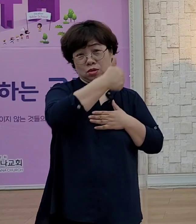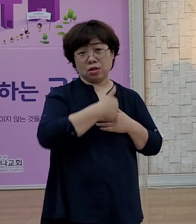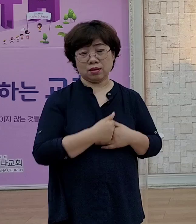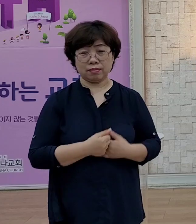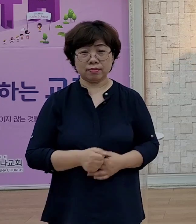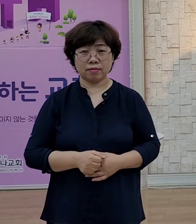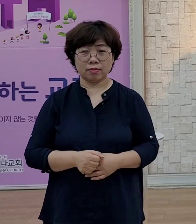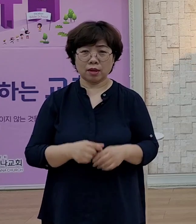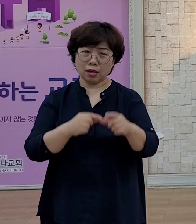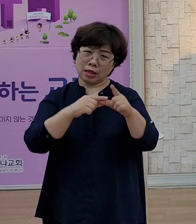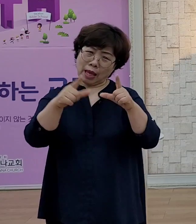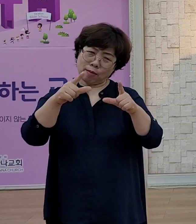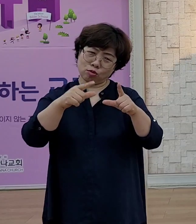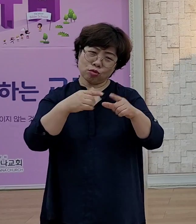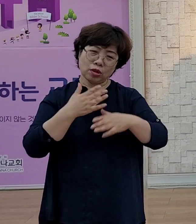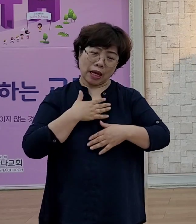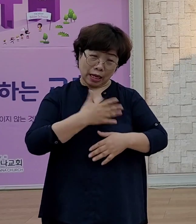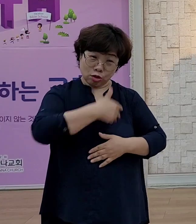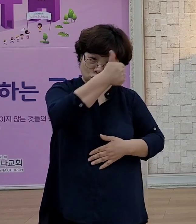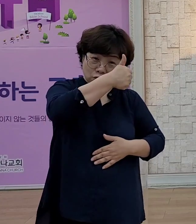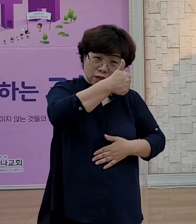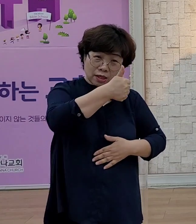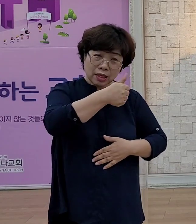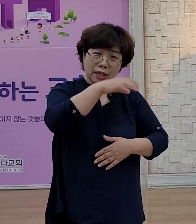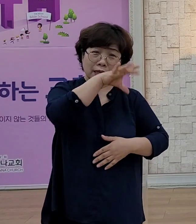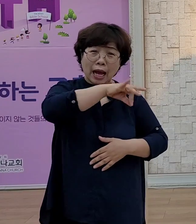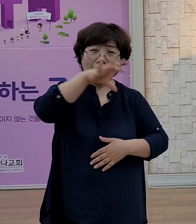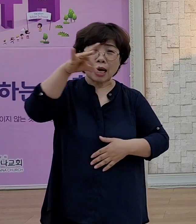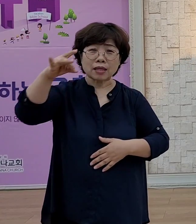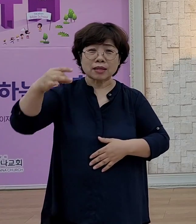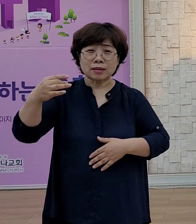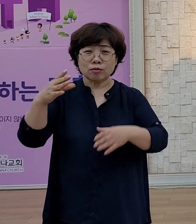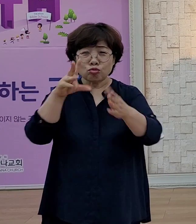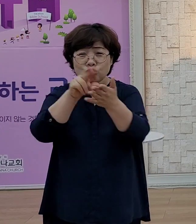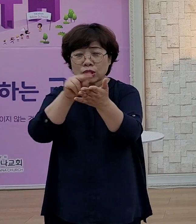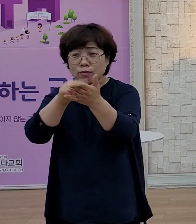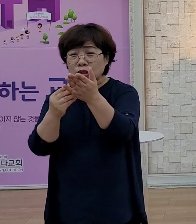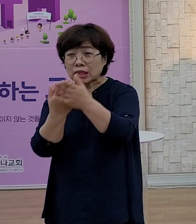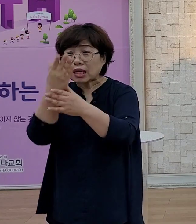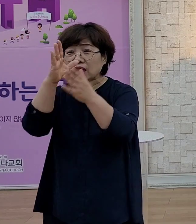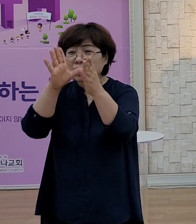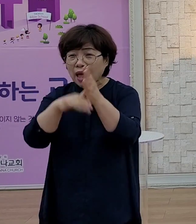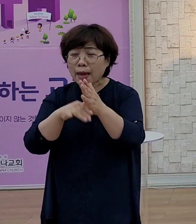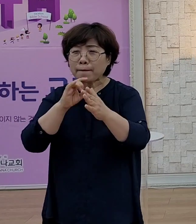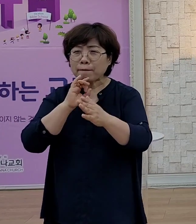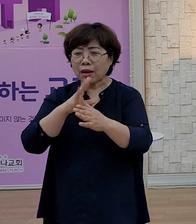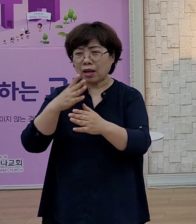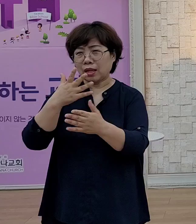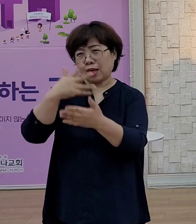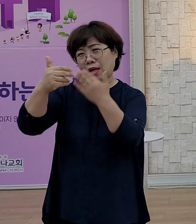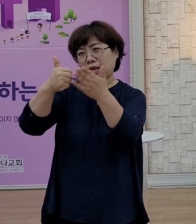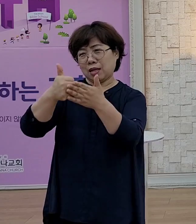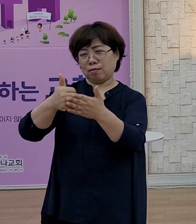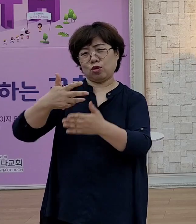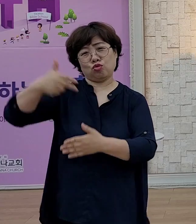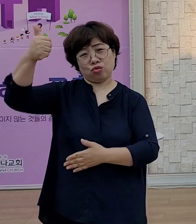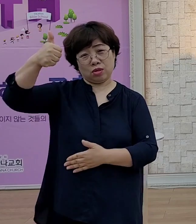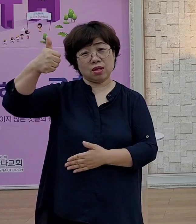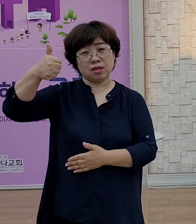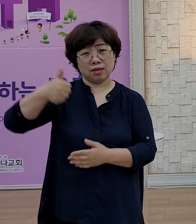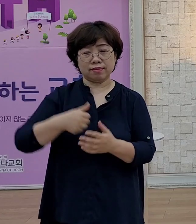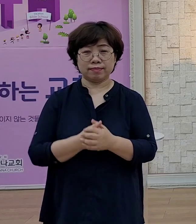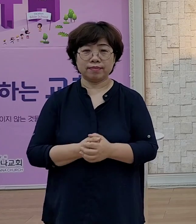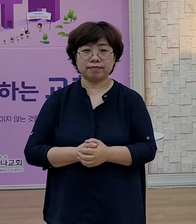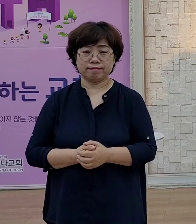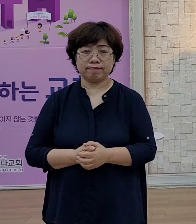대부분의 일상생활에서, 즉 우리의 삶에서, 오늘 주일 예배 1시간을 제외한 여러분의 일주일의